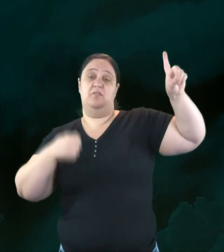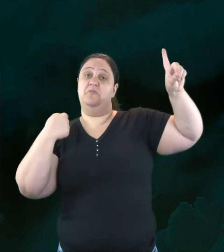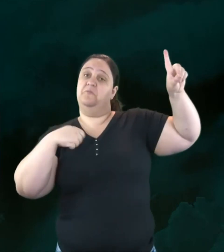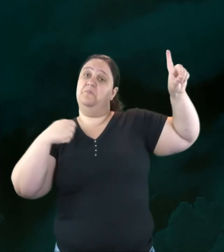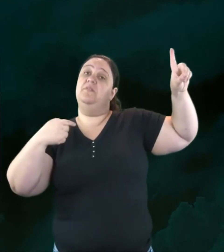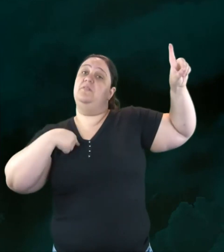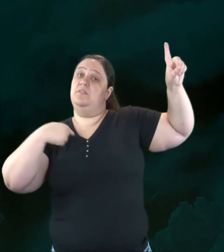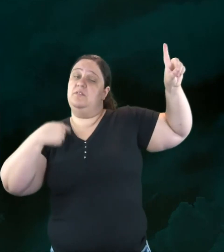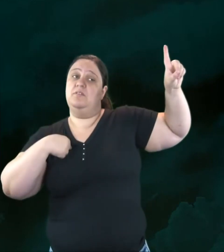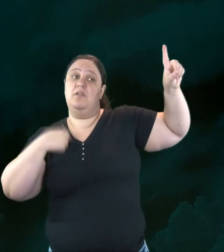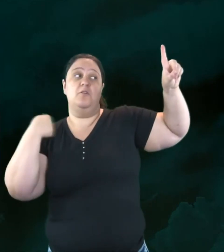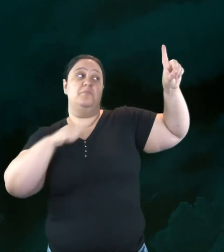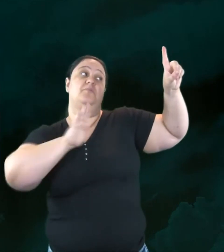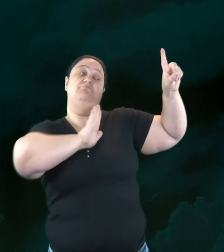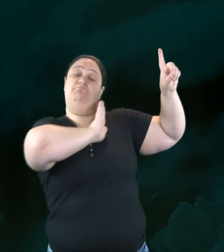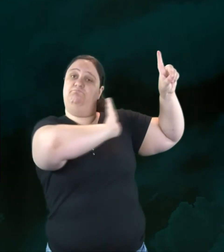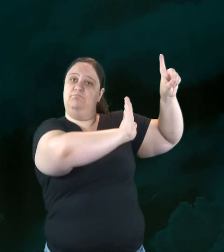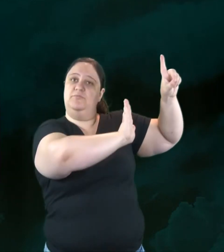dele para